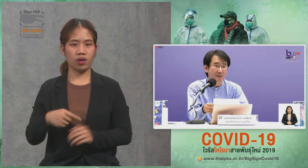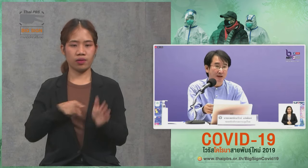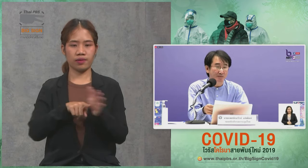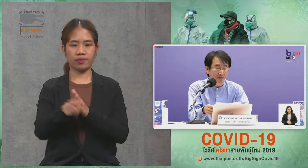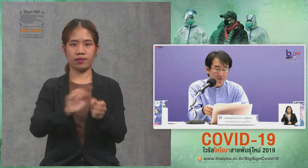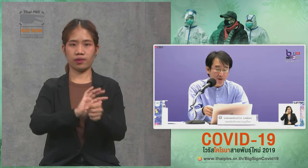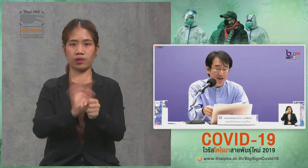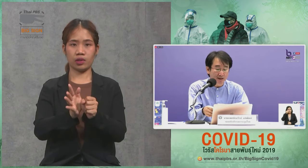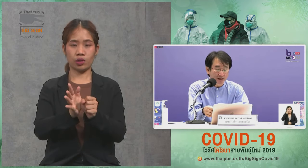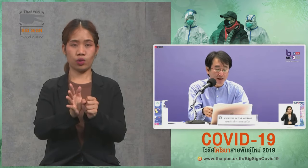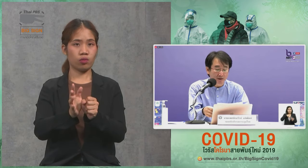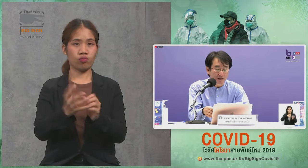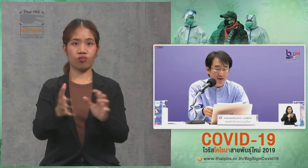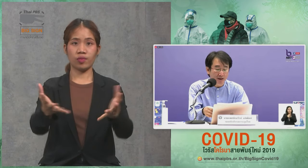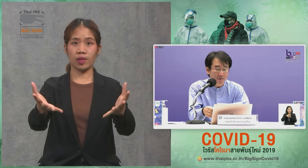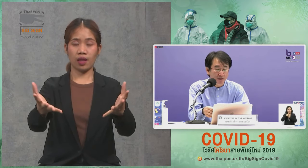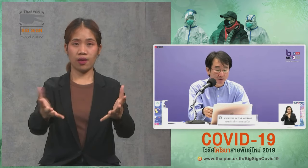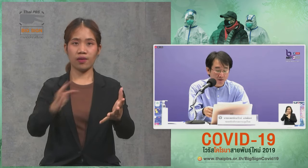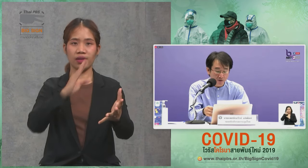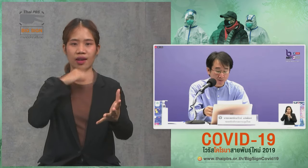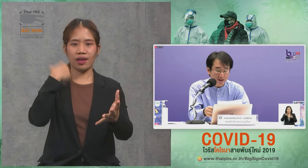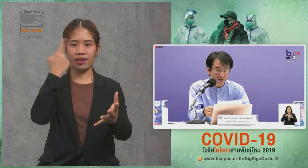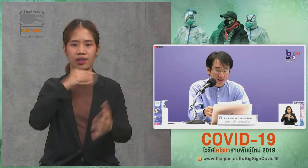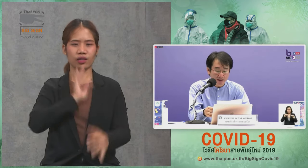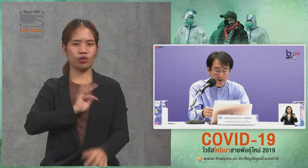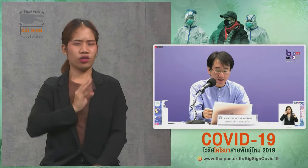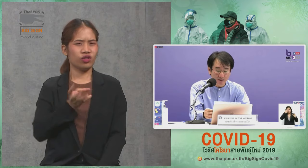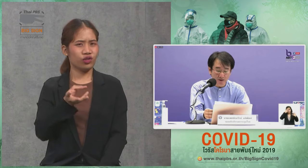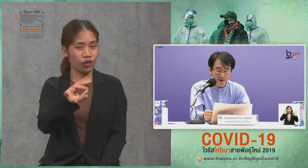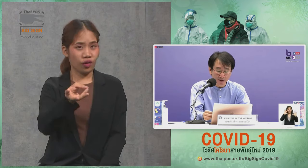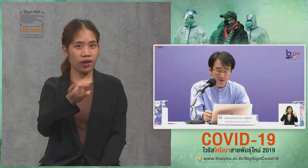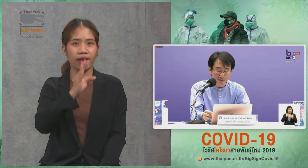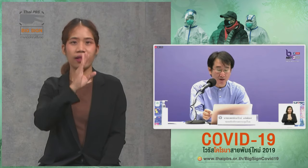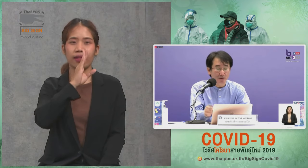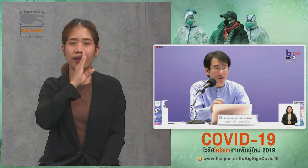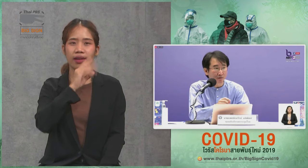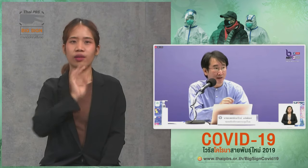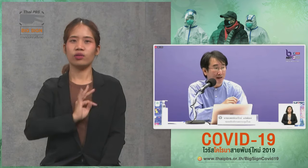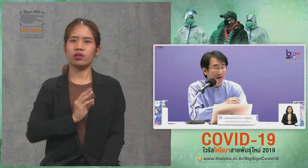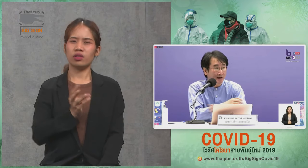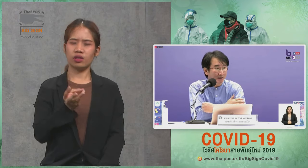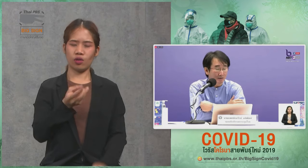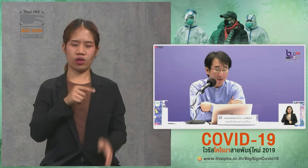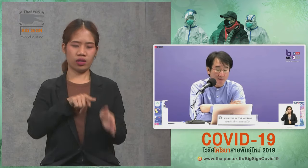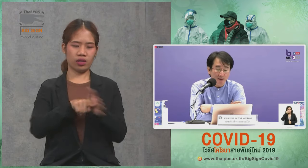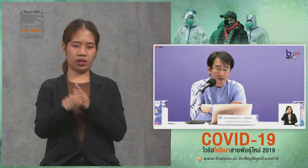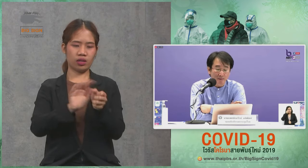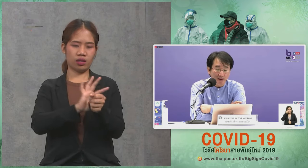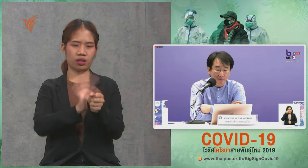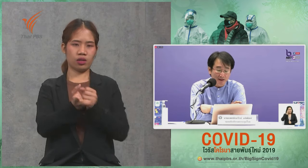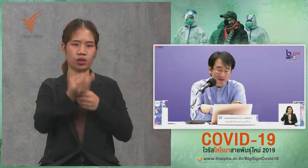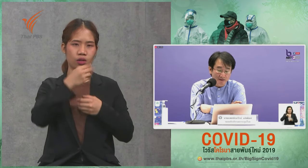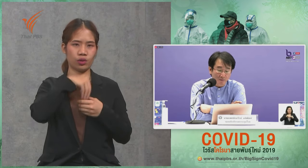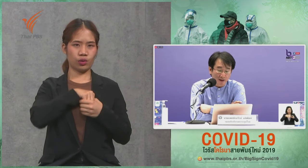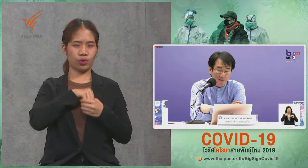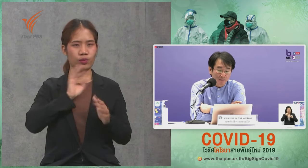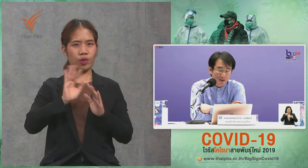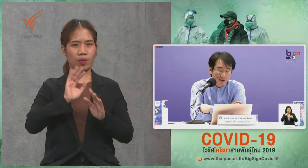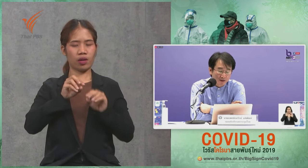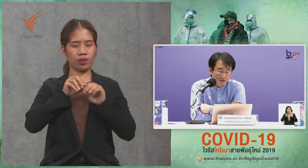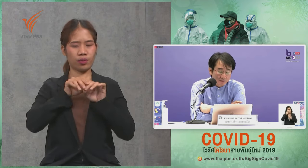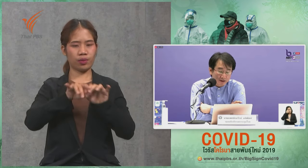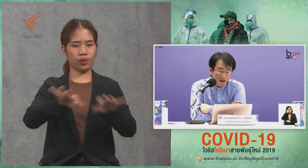ดละนะครับสำหรับคนไข้ที่อาการน้อยนะครับโดยทั่วไปถ้าคนไข้อาการน้อยๆเนี่ยเชื้อก็จะอยู่ในร่างกายแล้วก็แพร่ออกมาได้ประมาณ 8-10